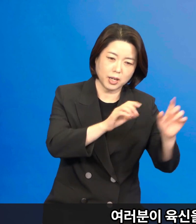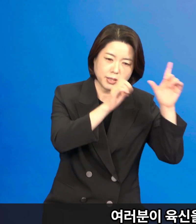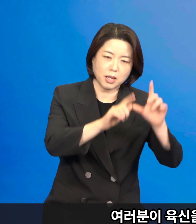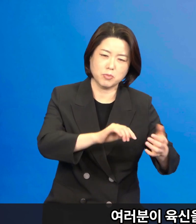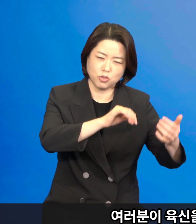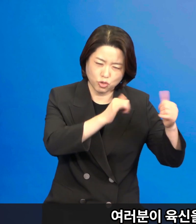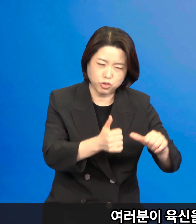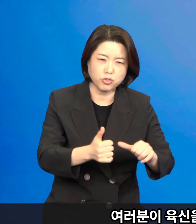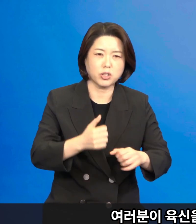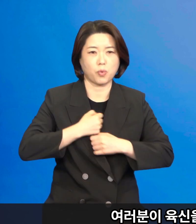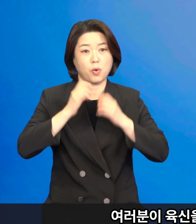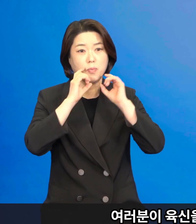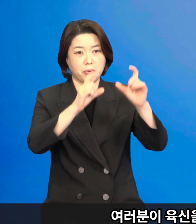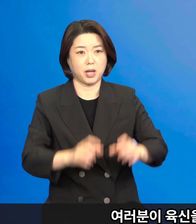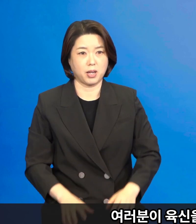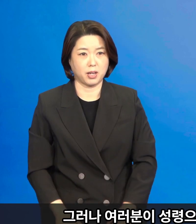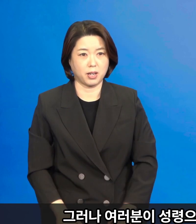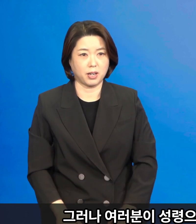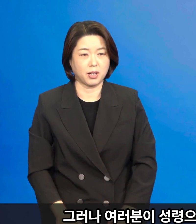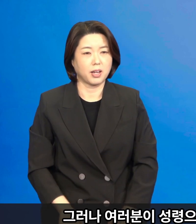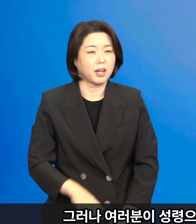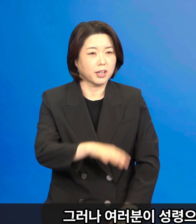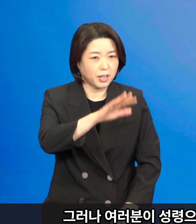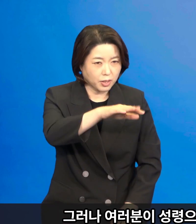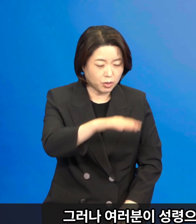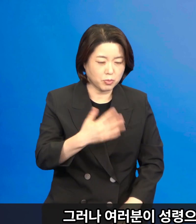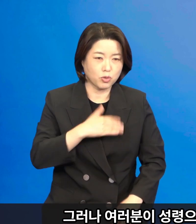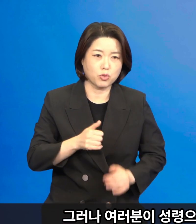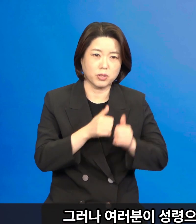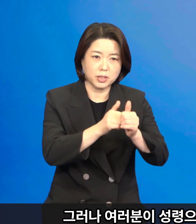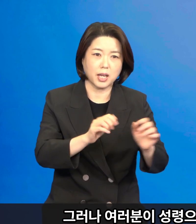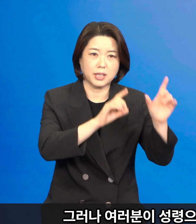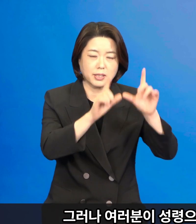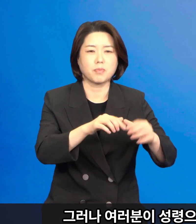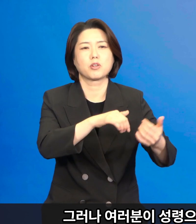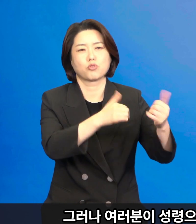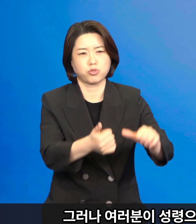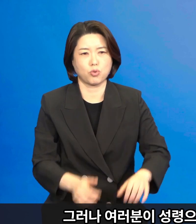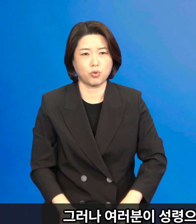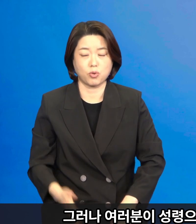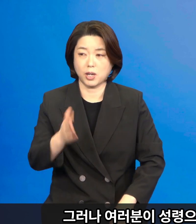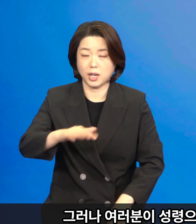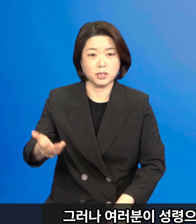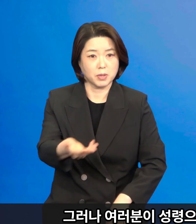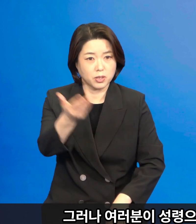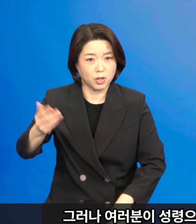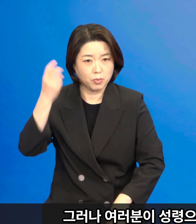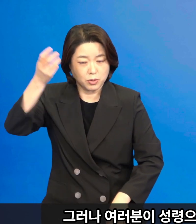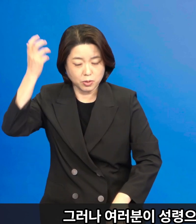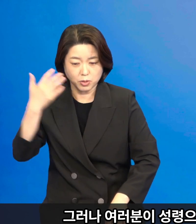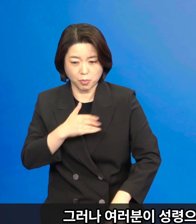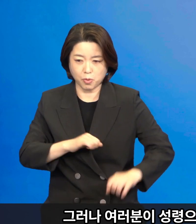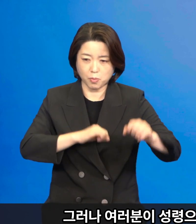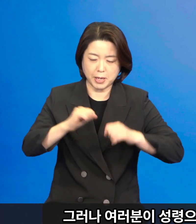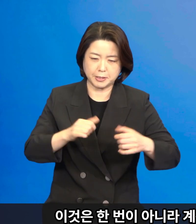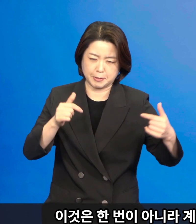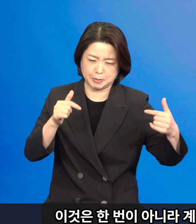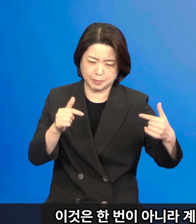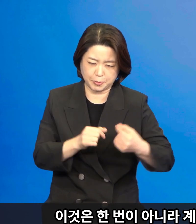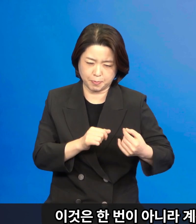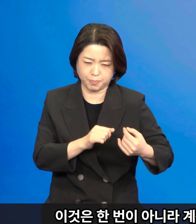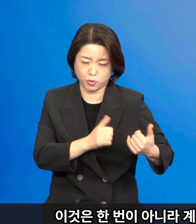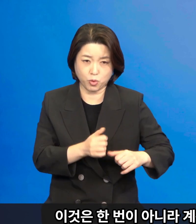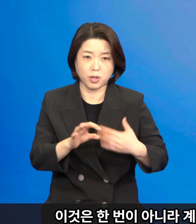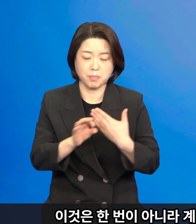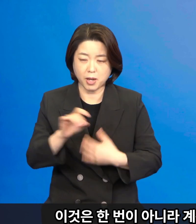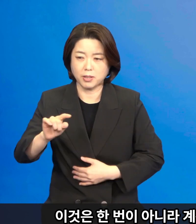여러분이 육신을 따라 살면 죽을 것입니다. 그러나 여러분이 성령으로 몸의 행실을 죽이면 살 것입니다. 이것은